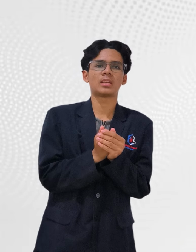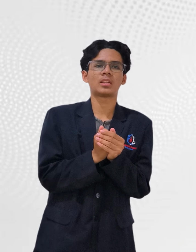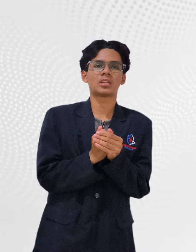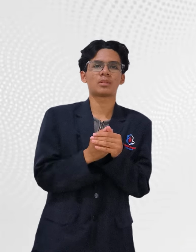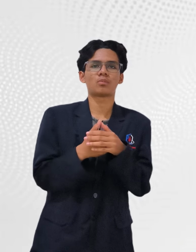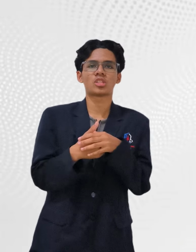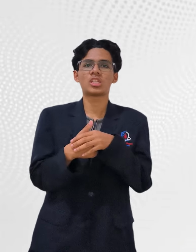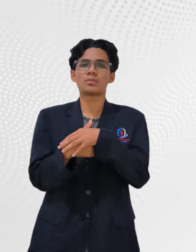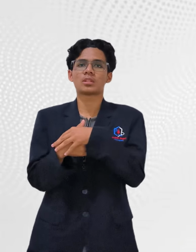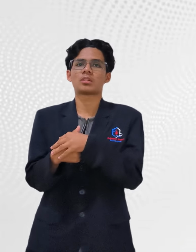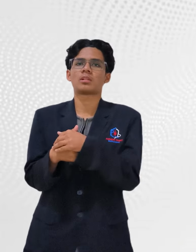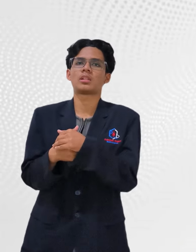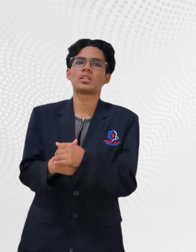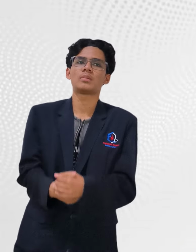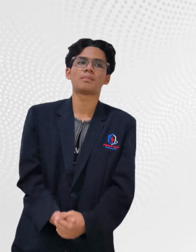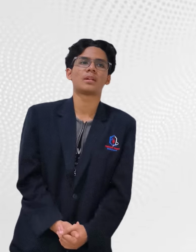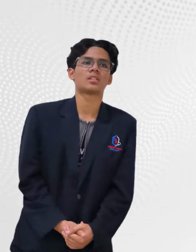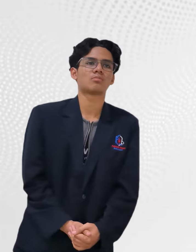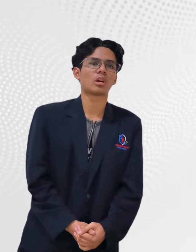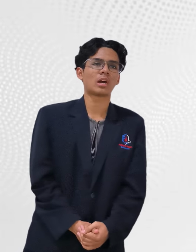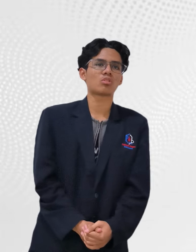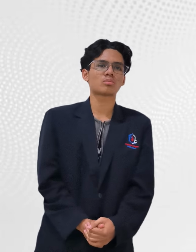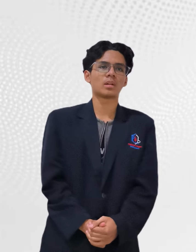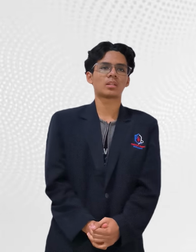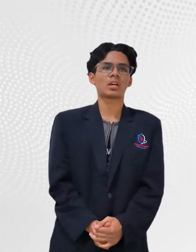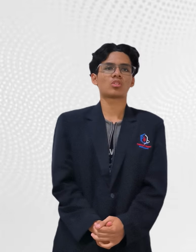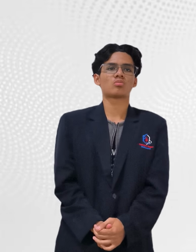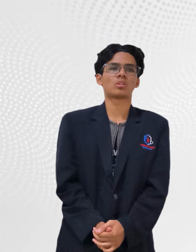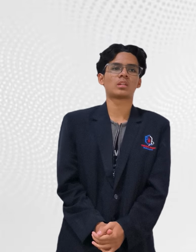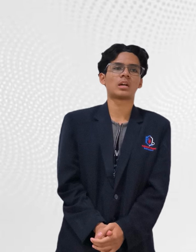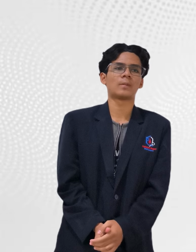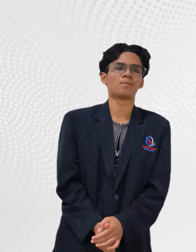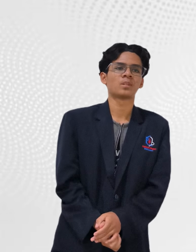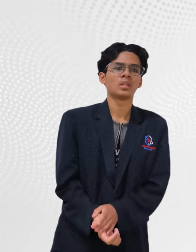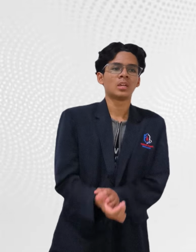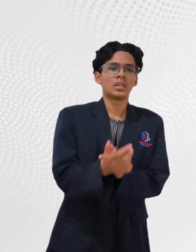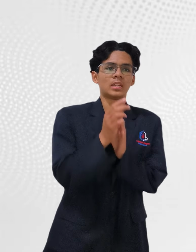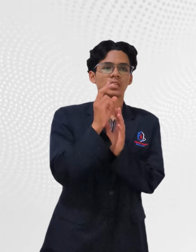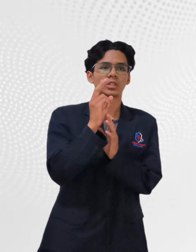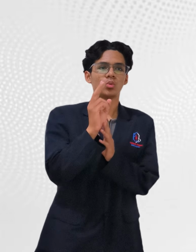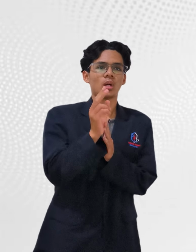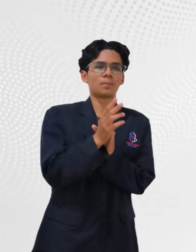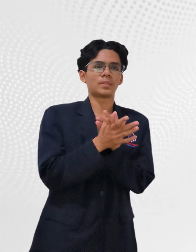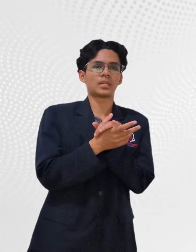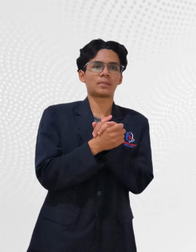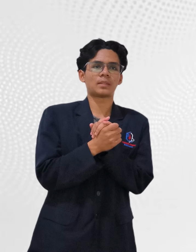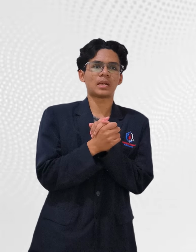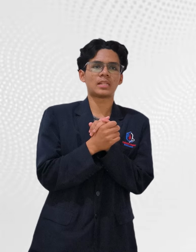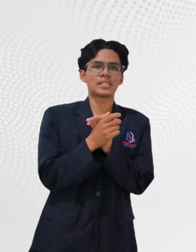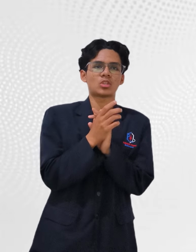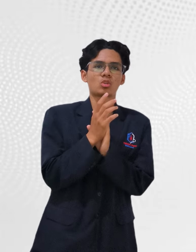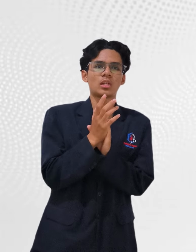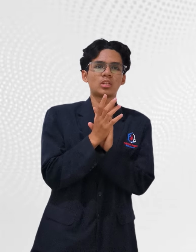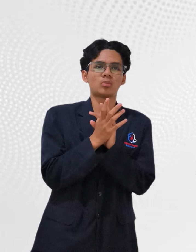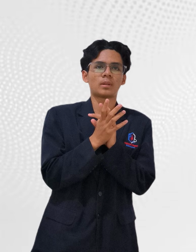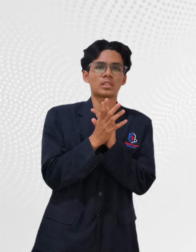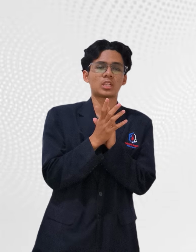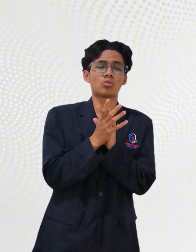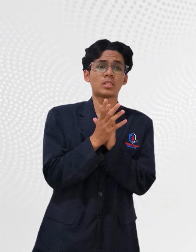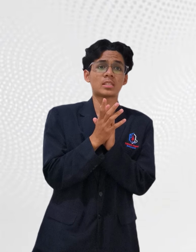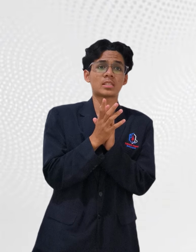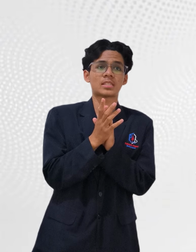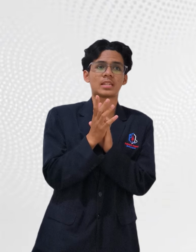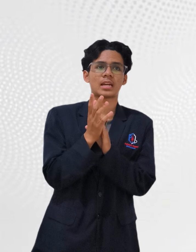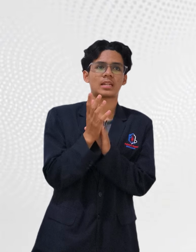dianggap mengalir dari terminal positif ke terminal negatif pada sumber arus, baterai, atau sumber tegangan. Yang kedua, penerapan analisis nodal loop